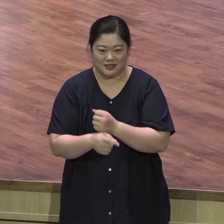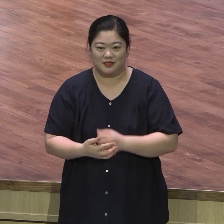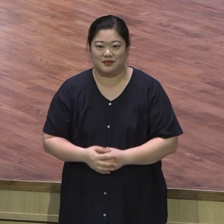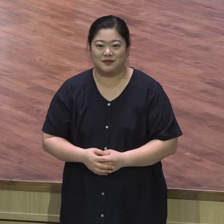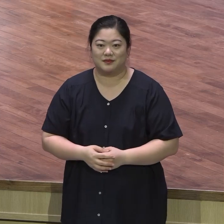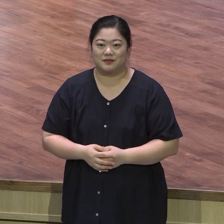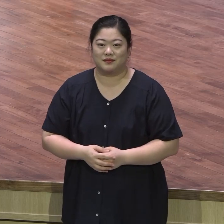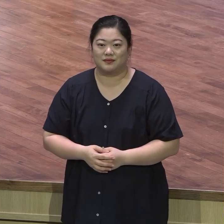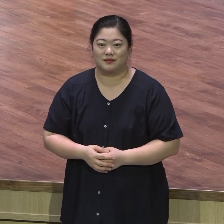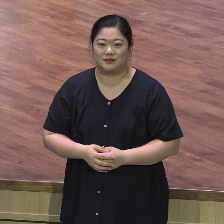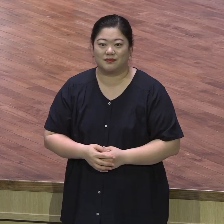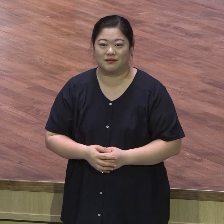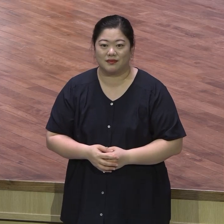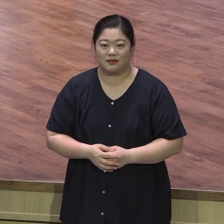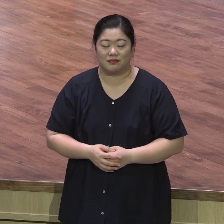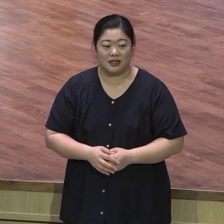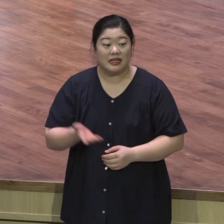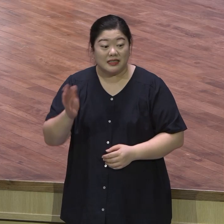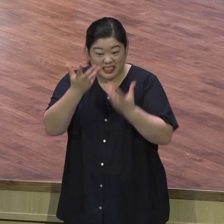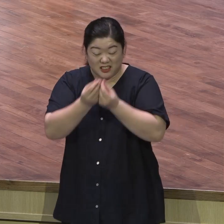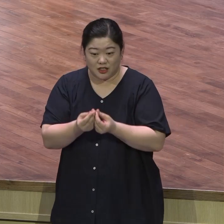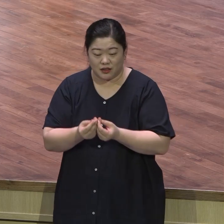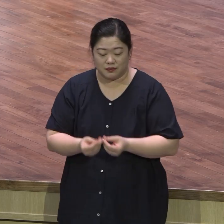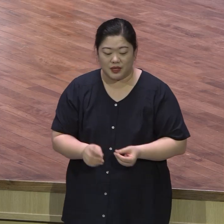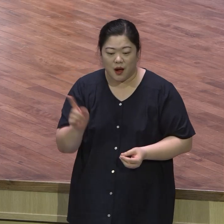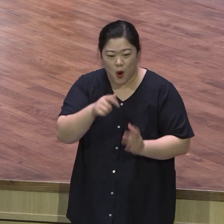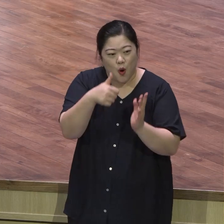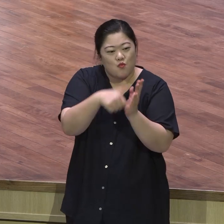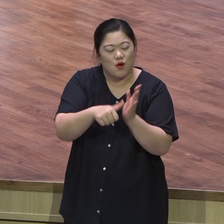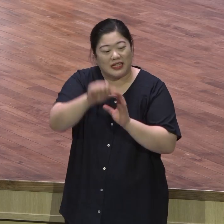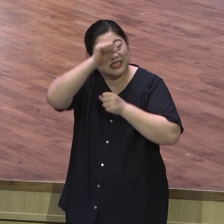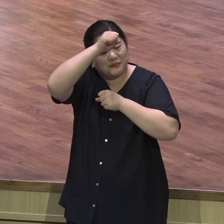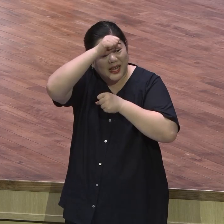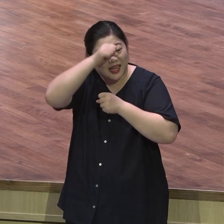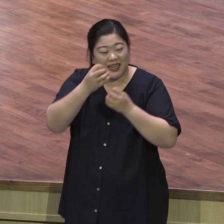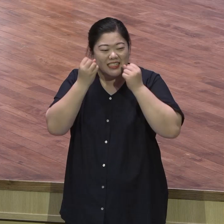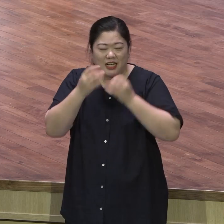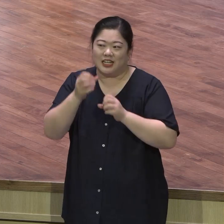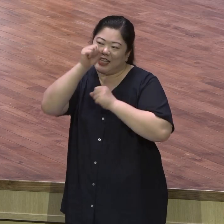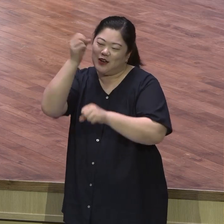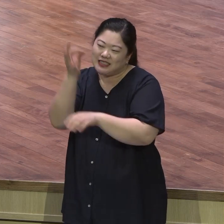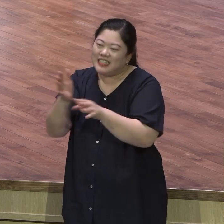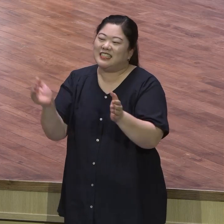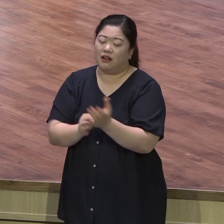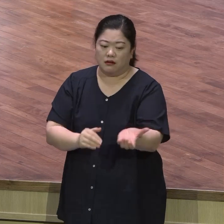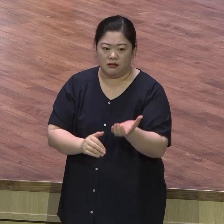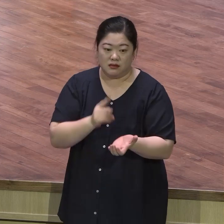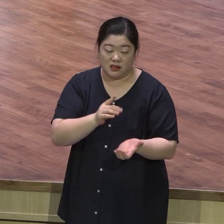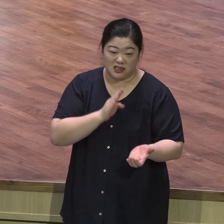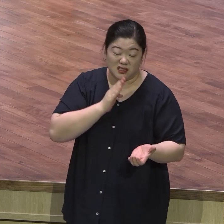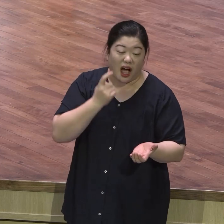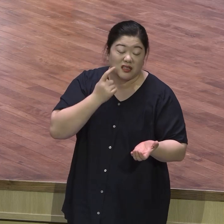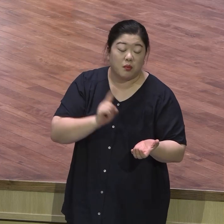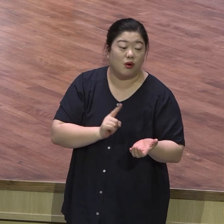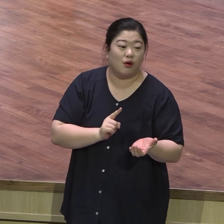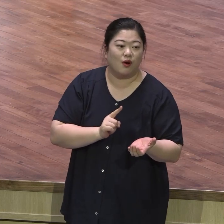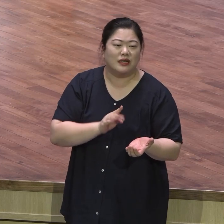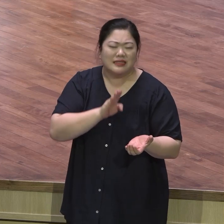그거 찐이냐라 할 때는 진짜냐 그런 의미고 찐 우정하면 진짜 우정이에요